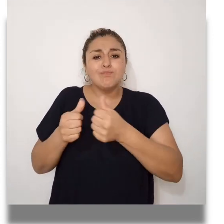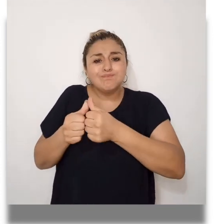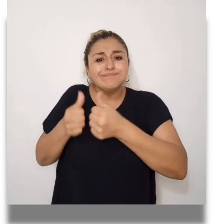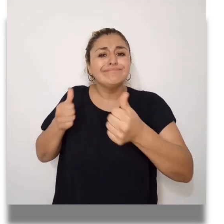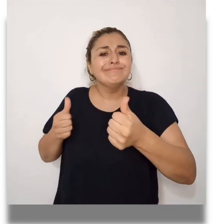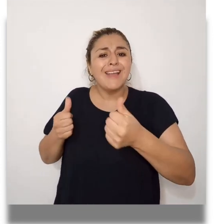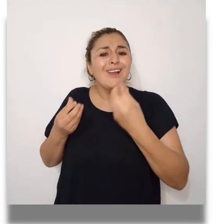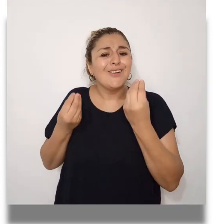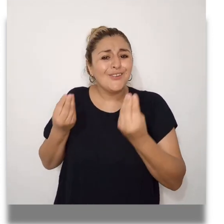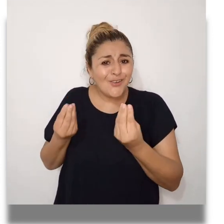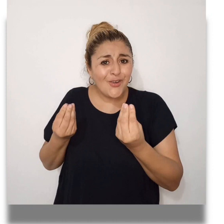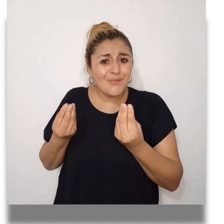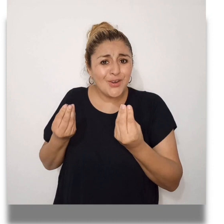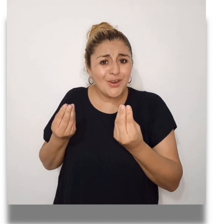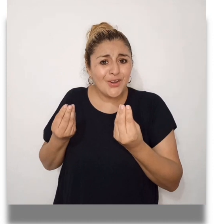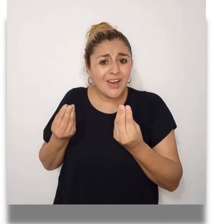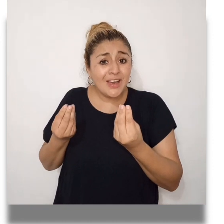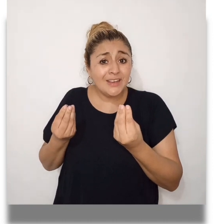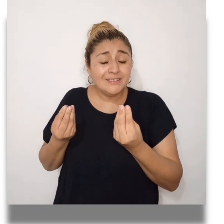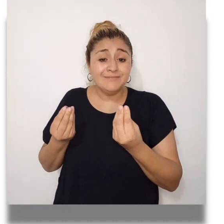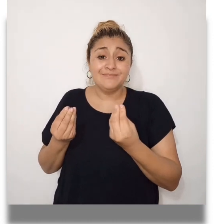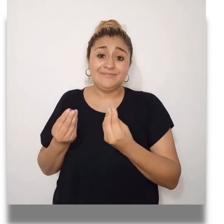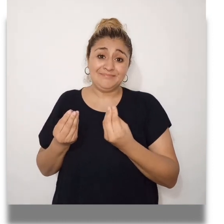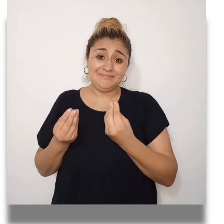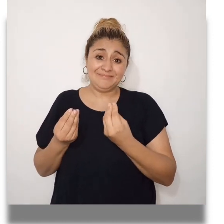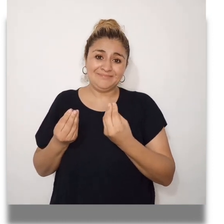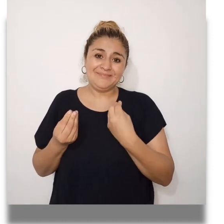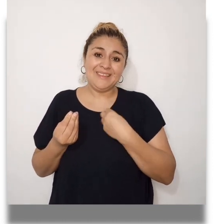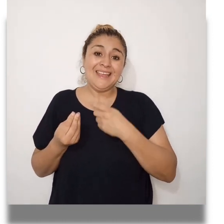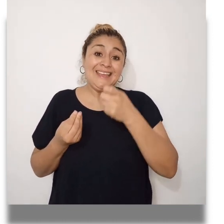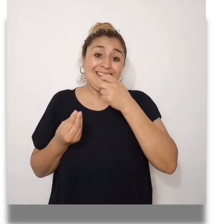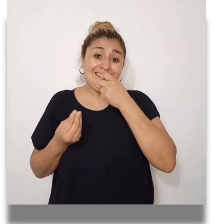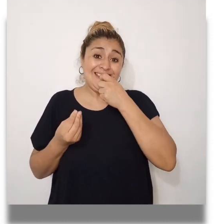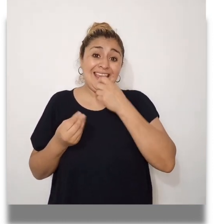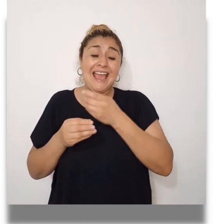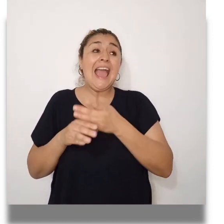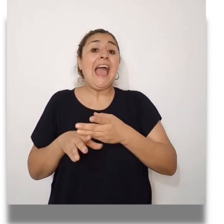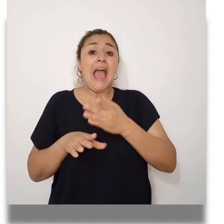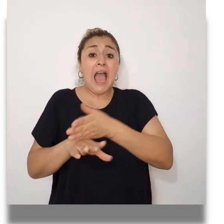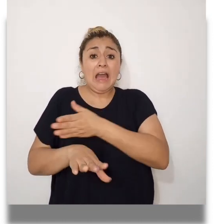crainte de l'Éternel. Es el temor del Señor.